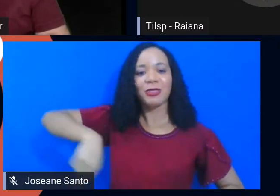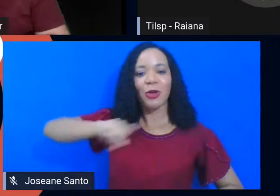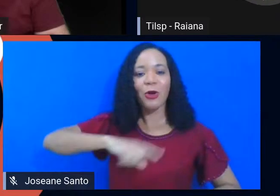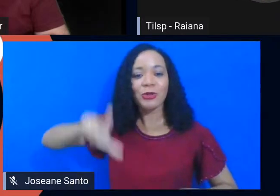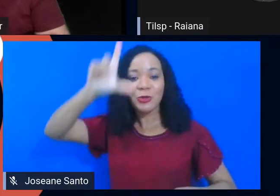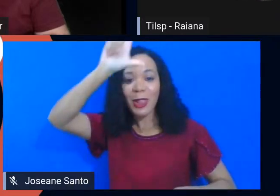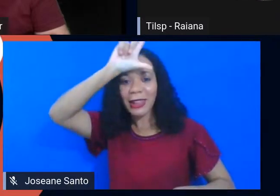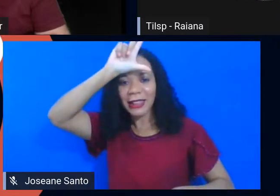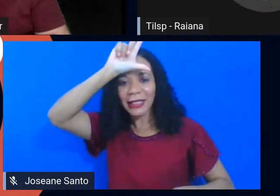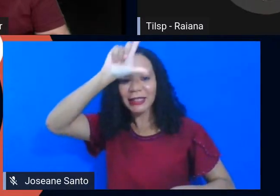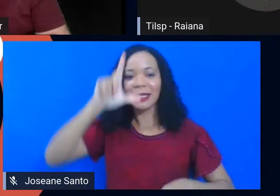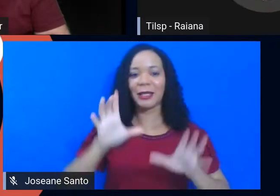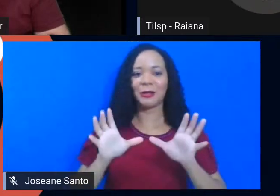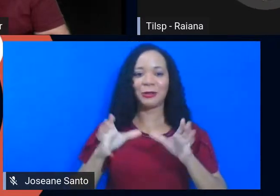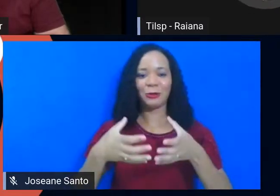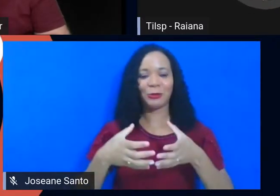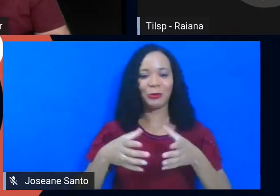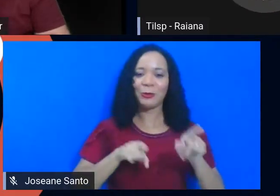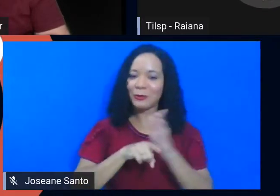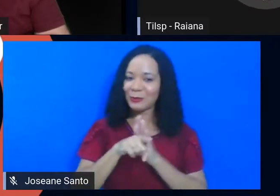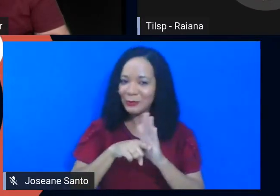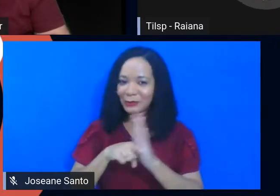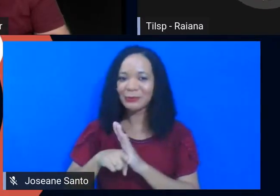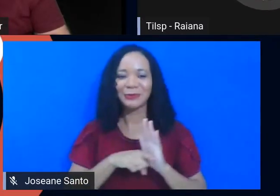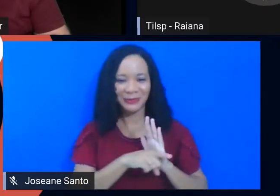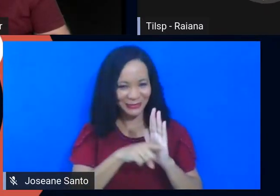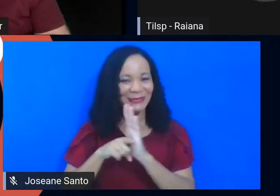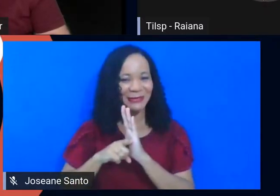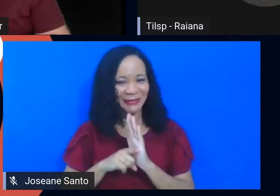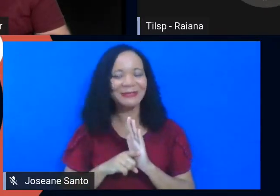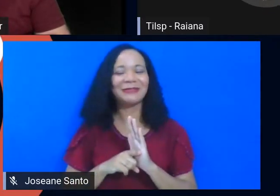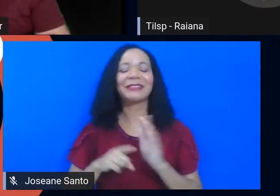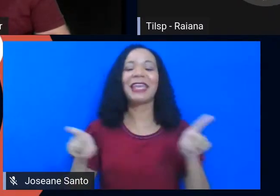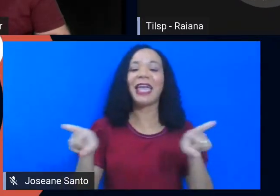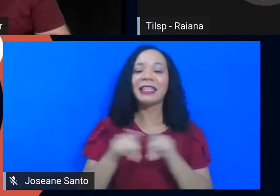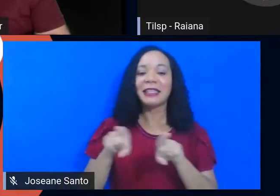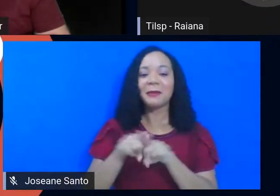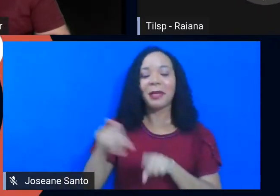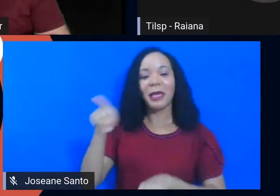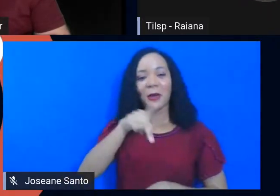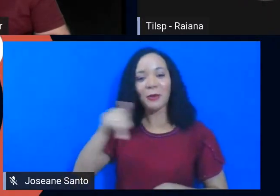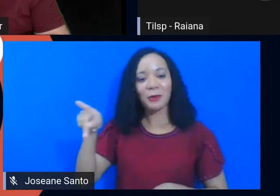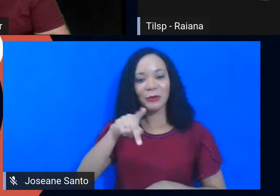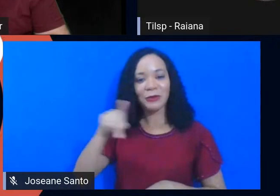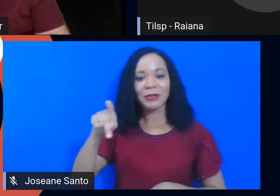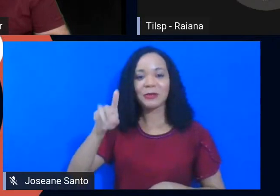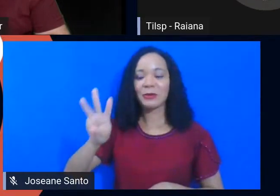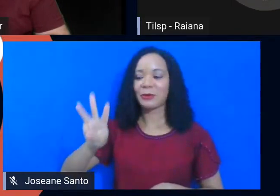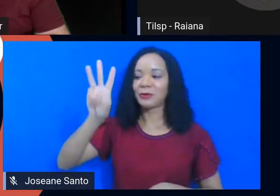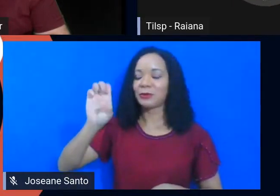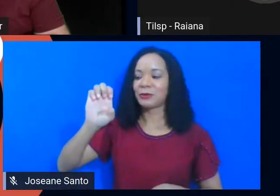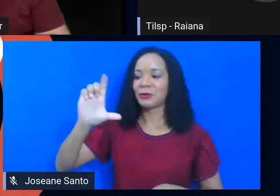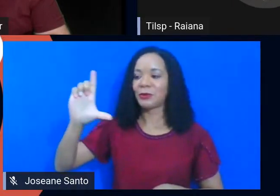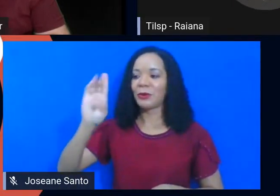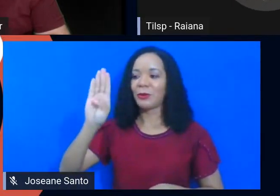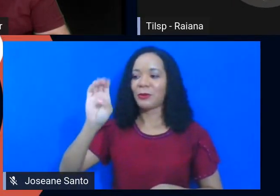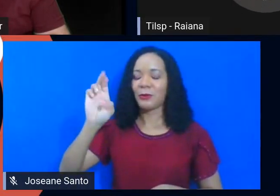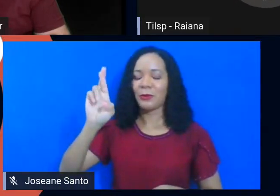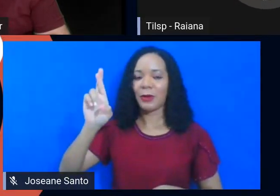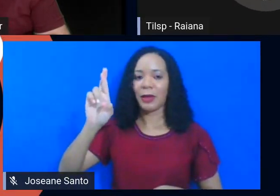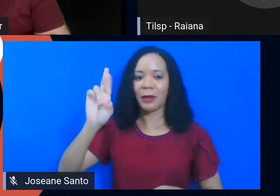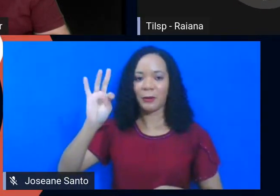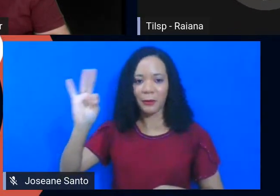do Cristiano. Ele é o nosso líder da do grupo, né? O nosso grupo de pesquisa. Também gostaria de